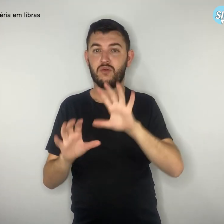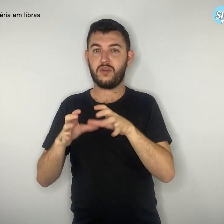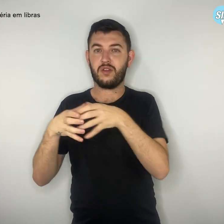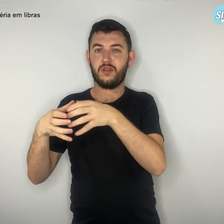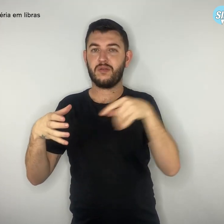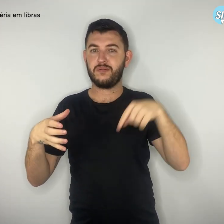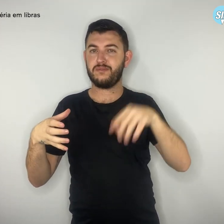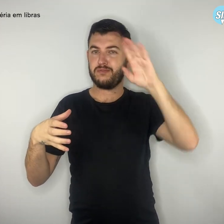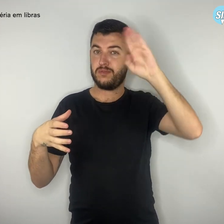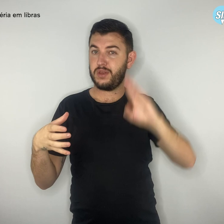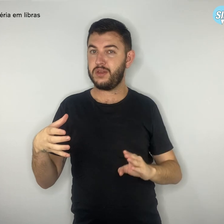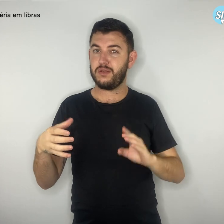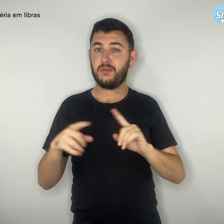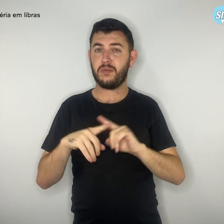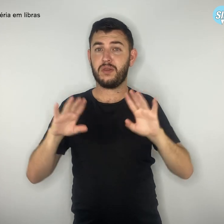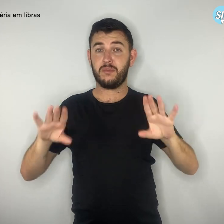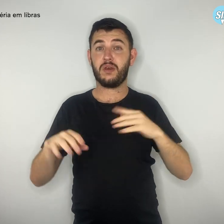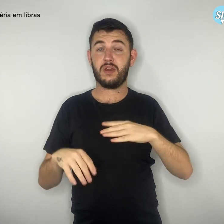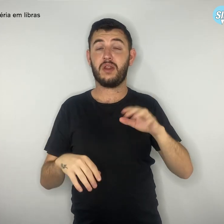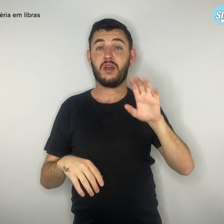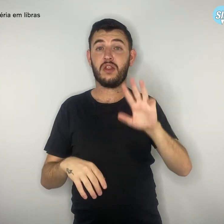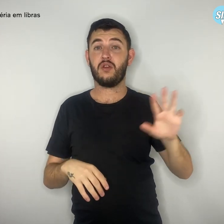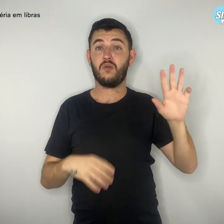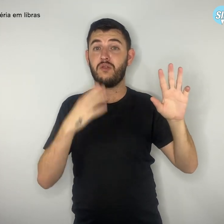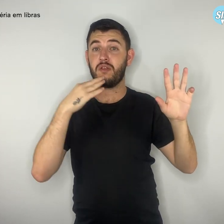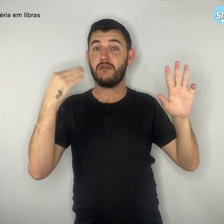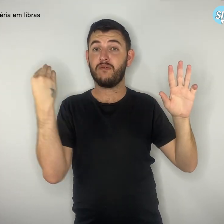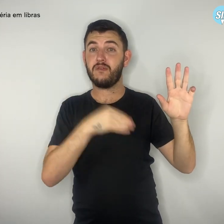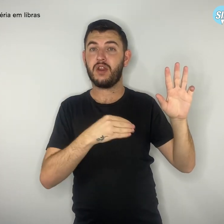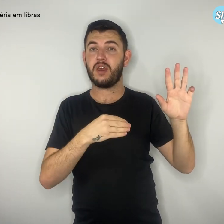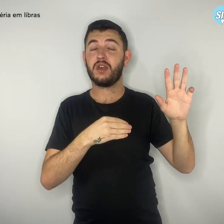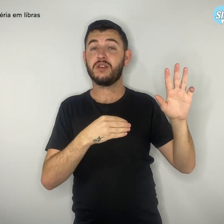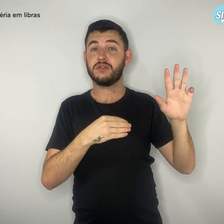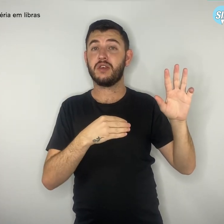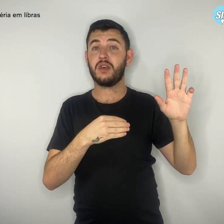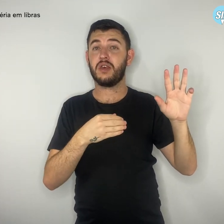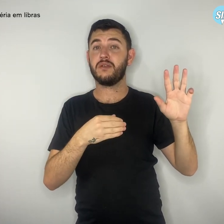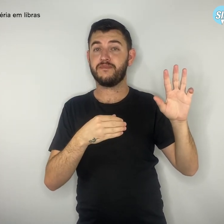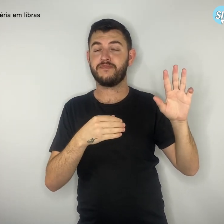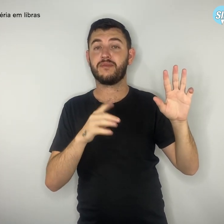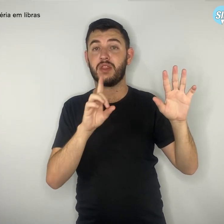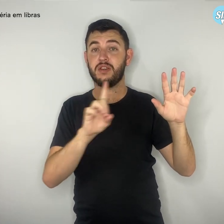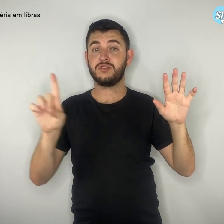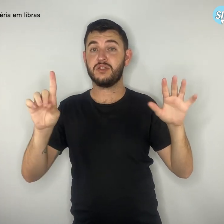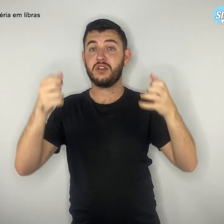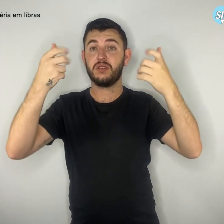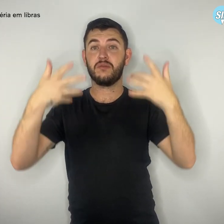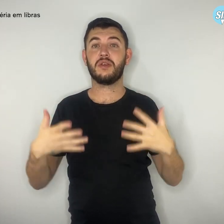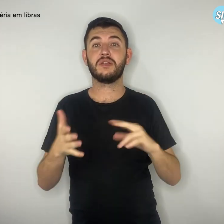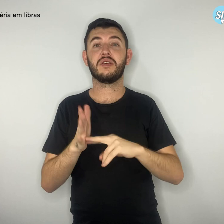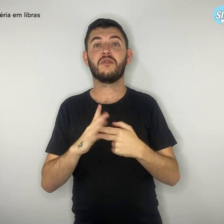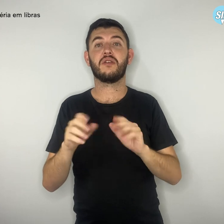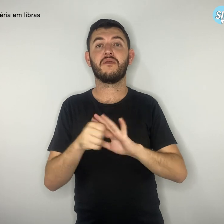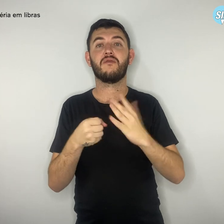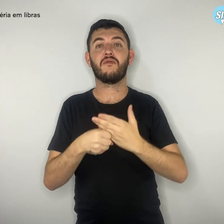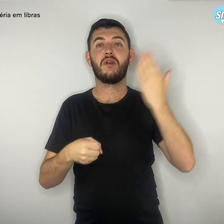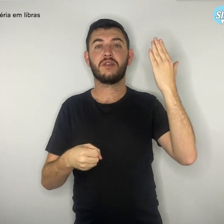Bolsonaro aqui no Brasil. Enfraquecer Lula, portanto, nas palavras da própria direita, é fortalecer